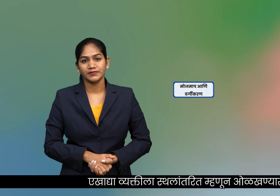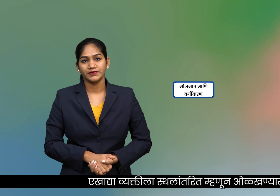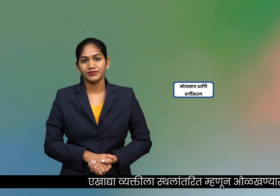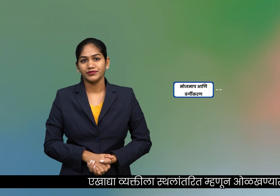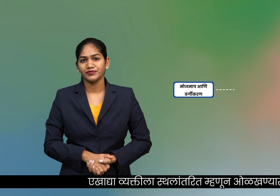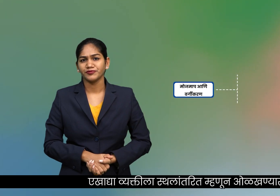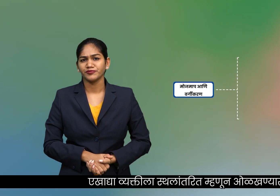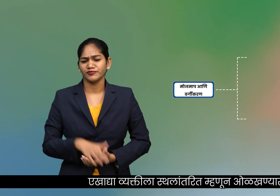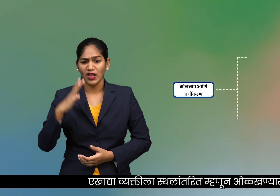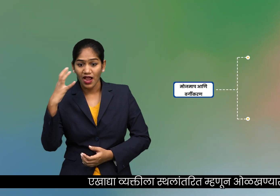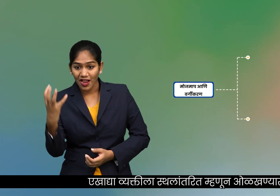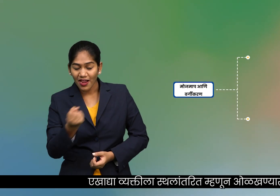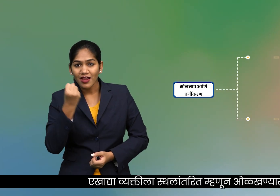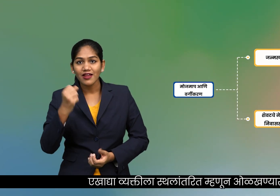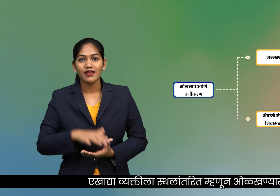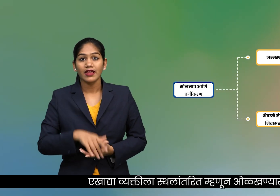एखाद्या व्यक्तीला स्थलांतरित म्हणून ओळखण्यासाठी